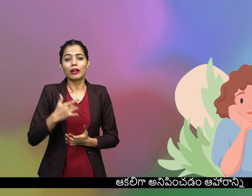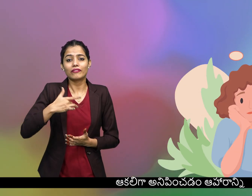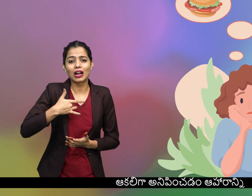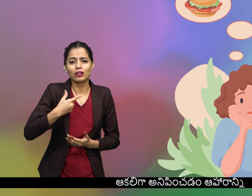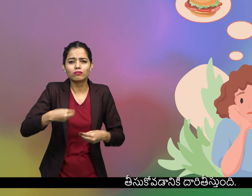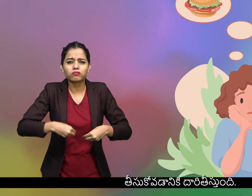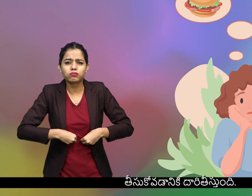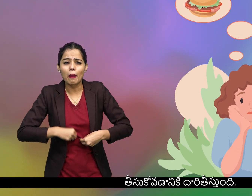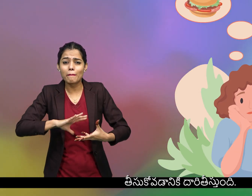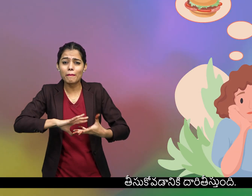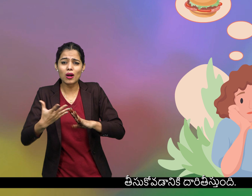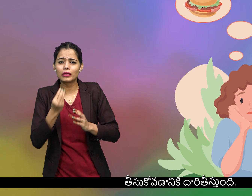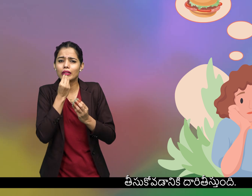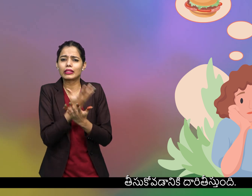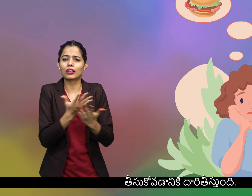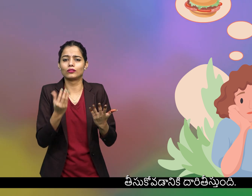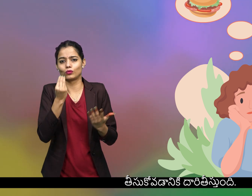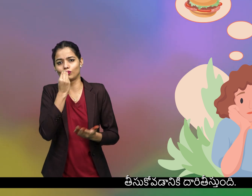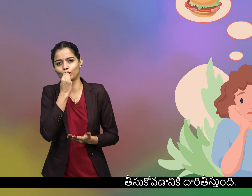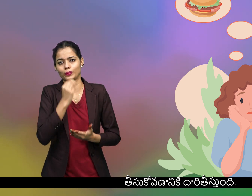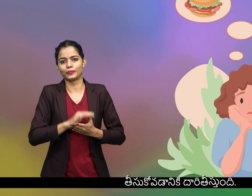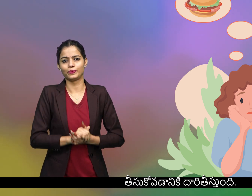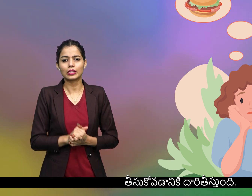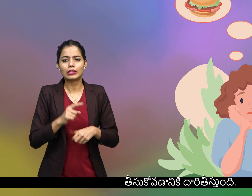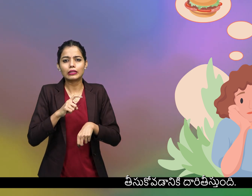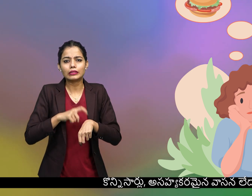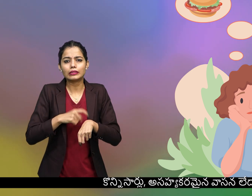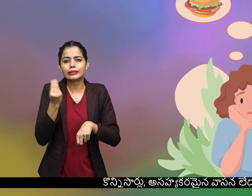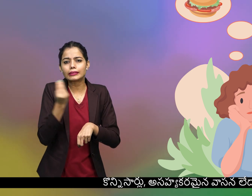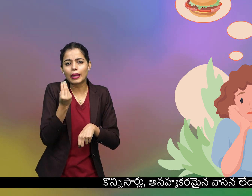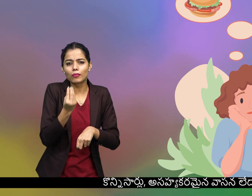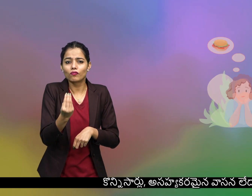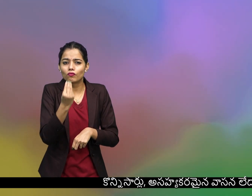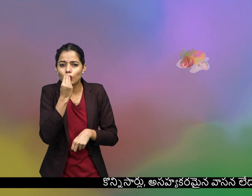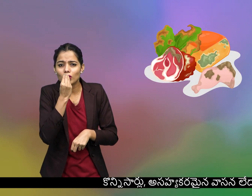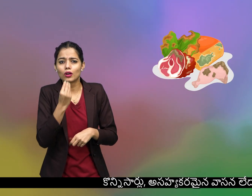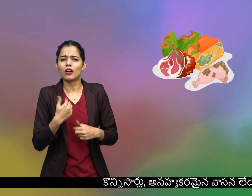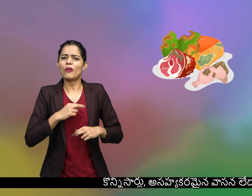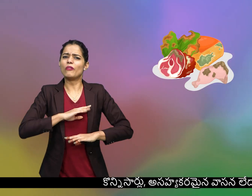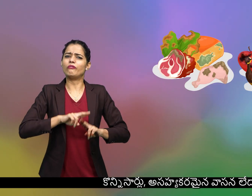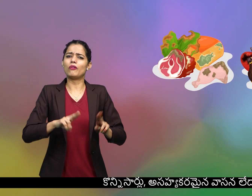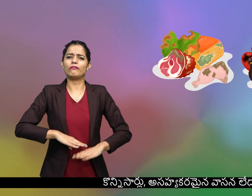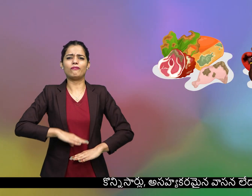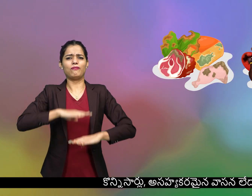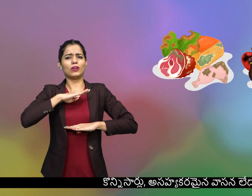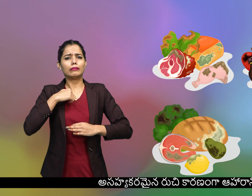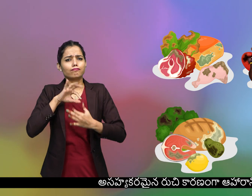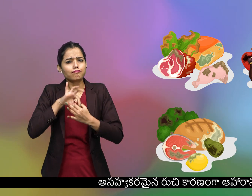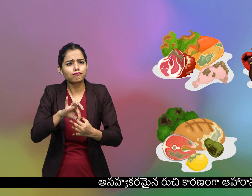ఆకలిగా అనిపించటం ఆహారాన్ని తీసుకోవడానికి దారితీస్తుంది. కొన్నిసార్లు అసహ్యకరమైన వాసన